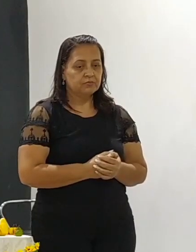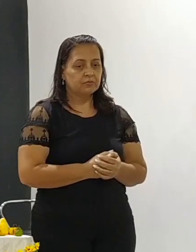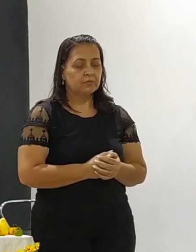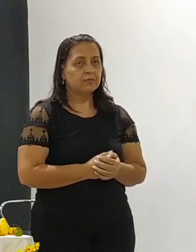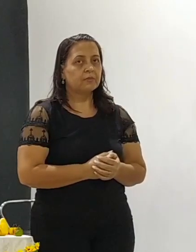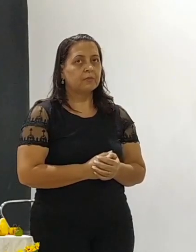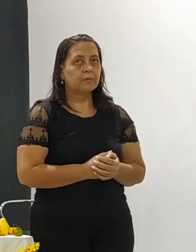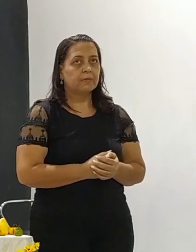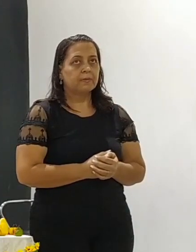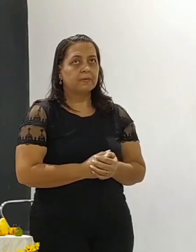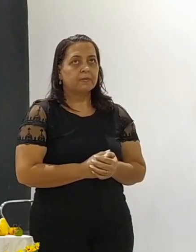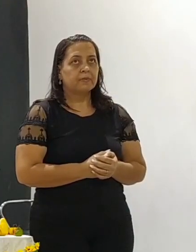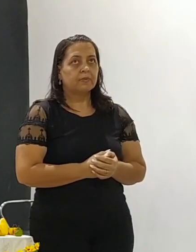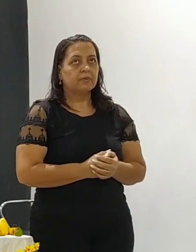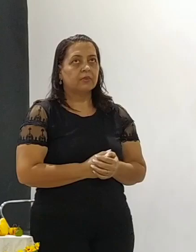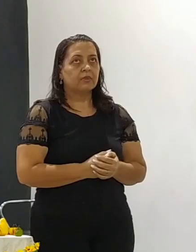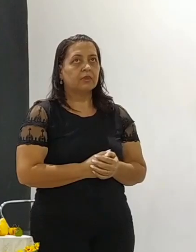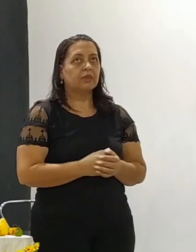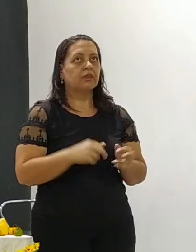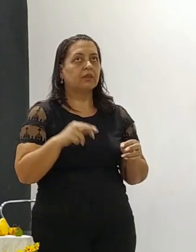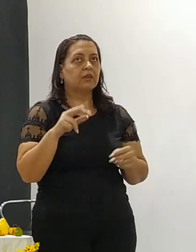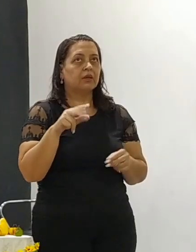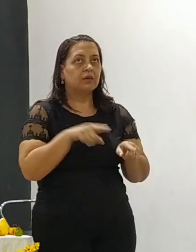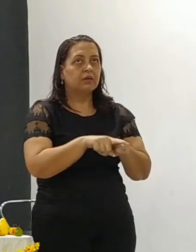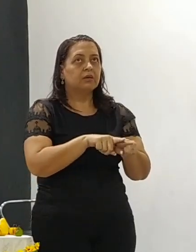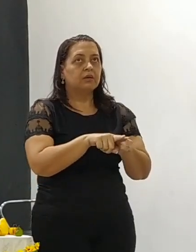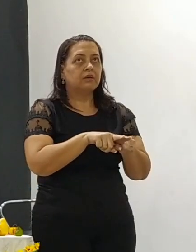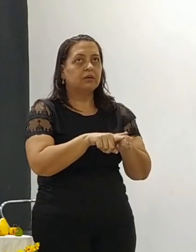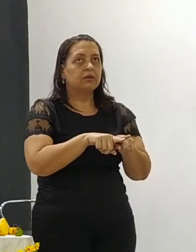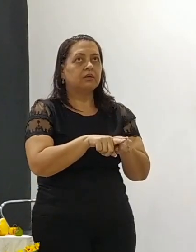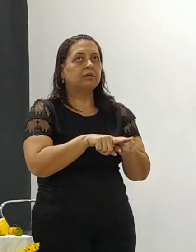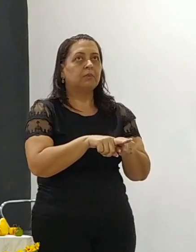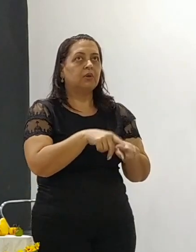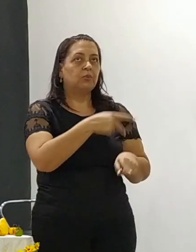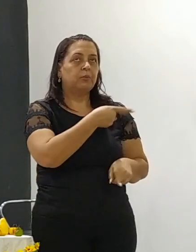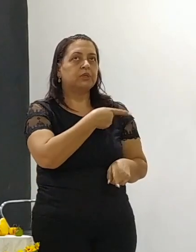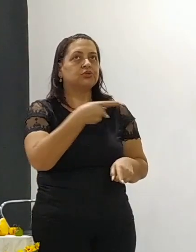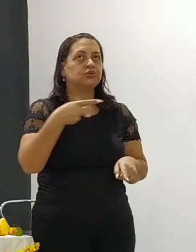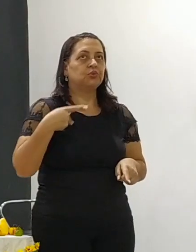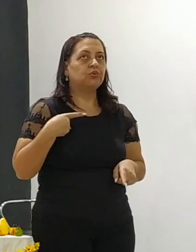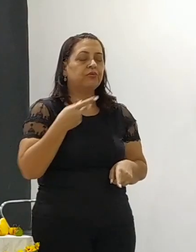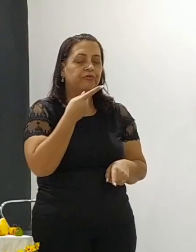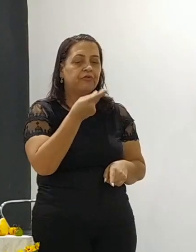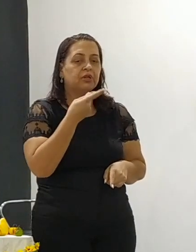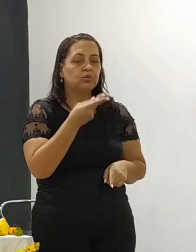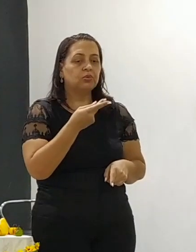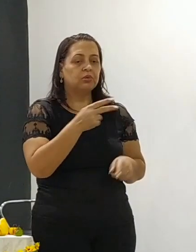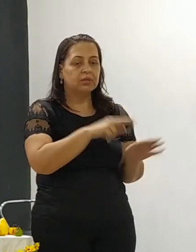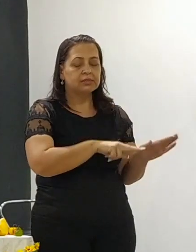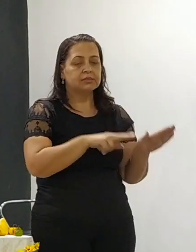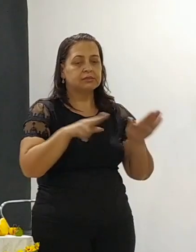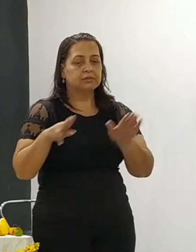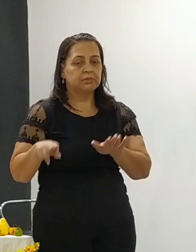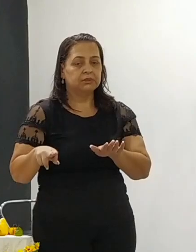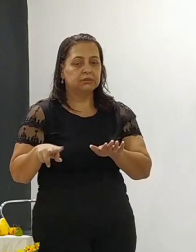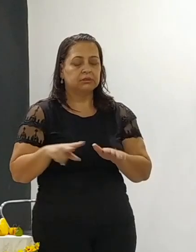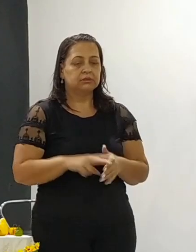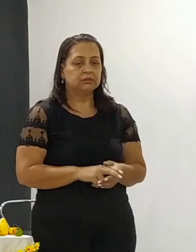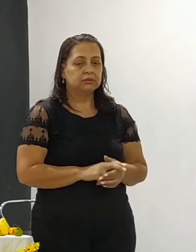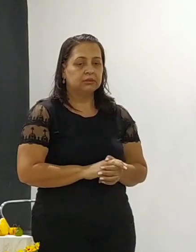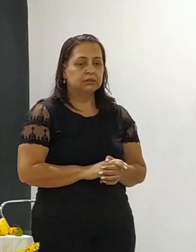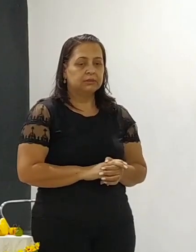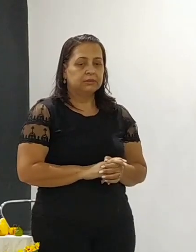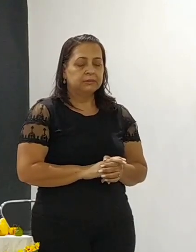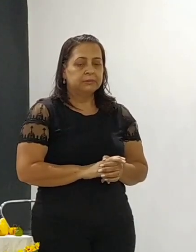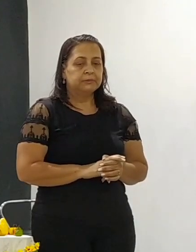vi o nosso irmão, o pastor Hernandes Dias Lopes, falando algo essa semana, num podcast